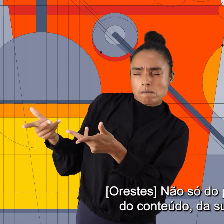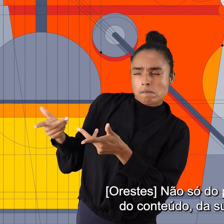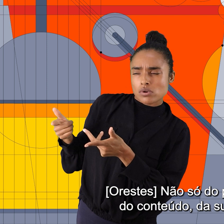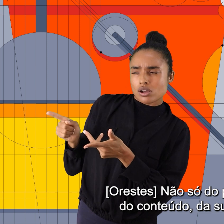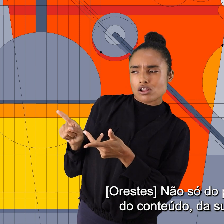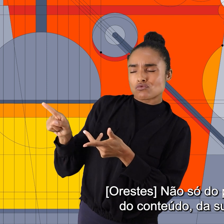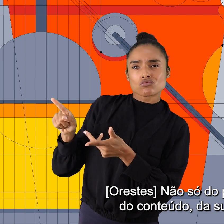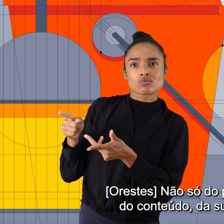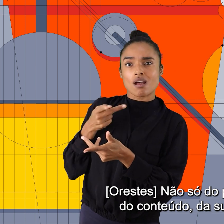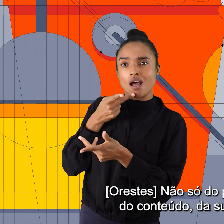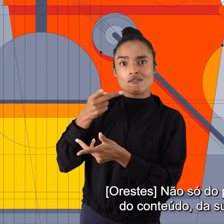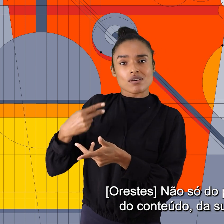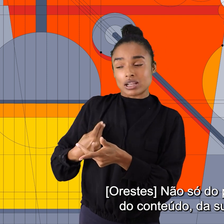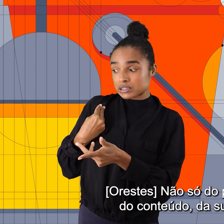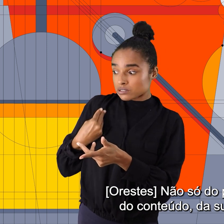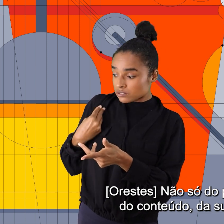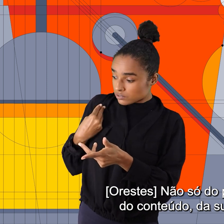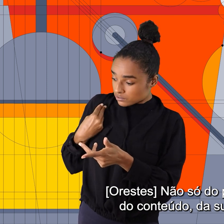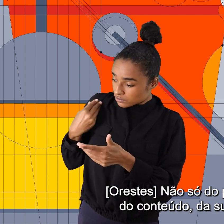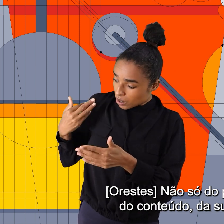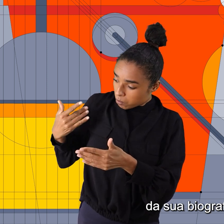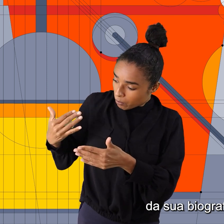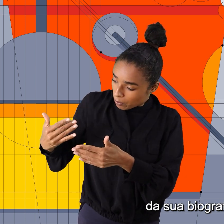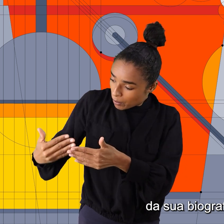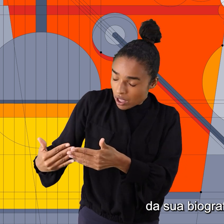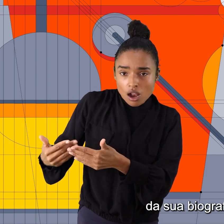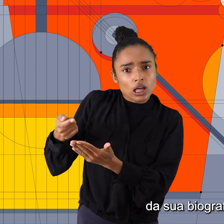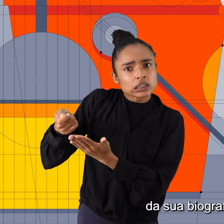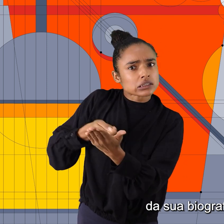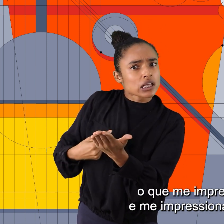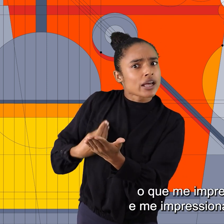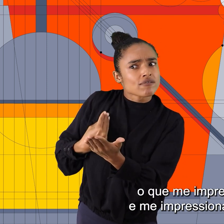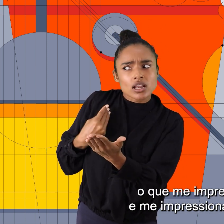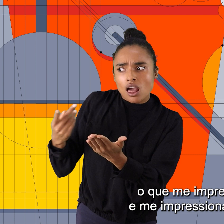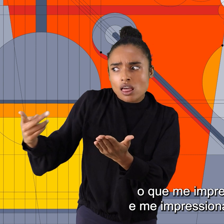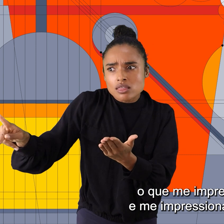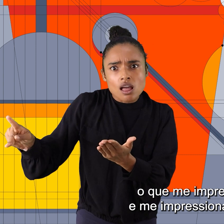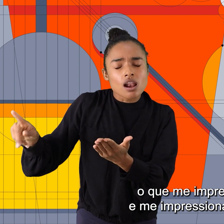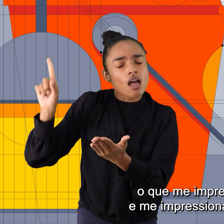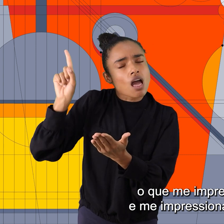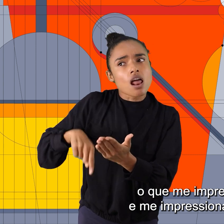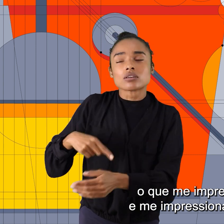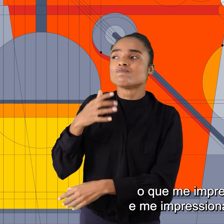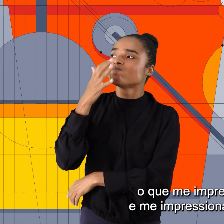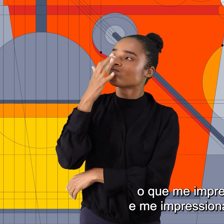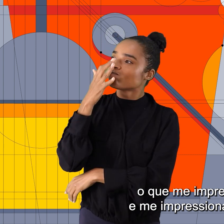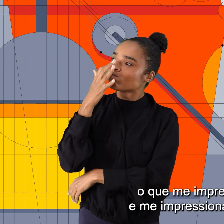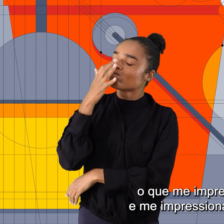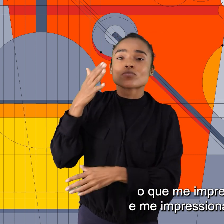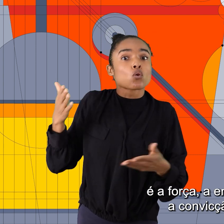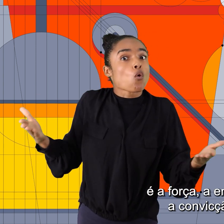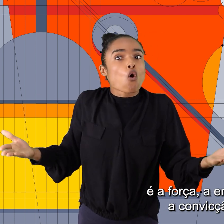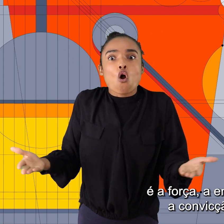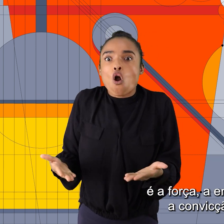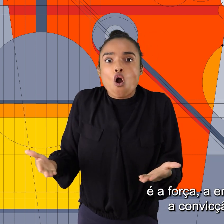Não só do ponto de vista do conteúdo, da sua vivência, da sua biografia, né? O que me impressionou, e me impressiona, né, até